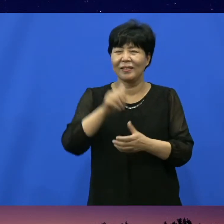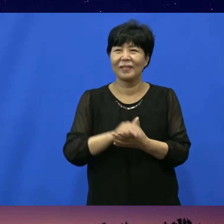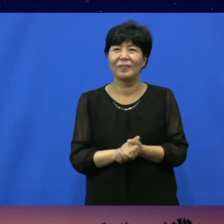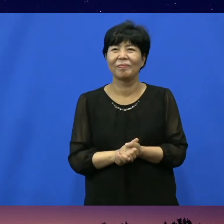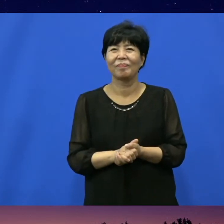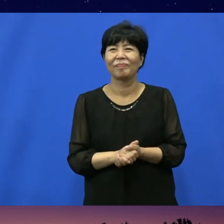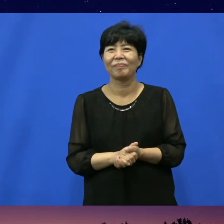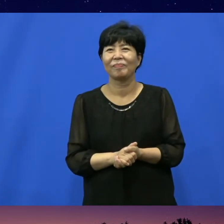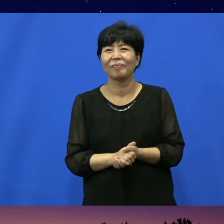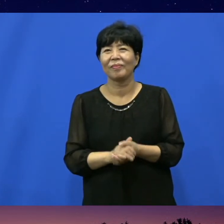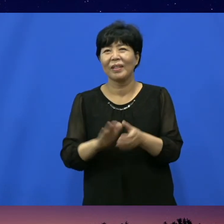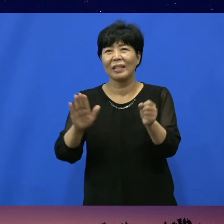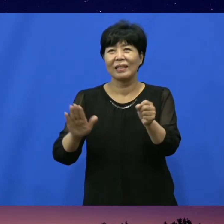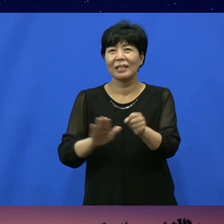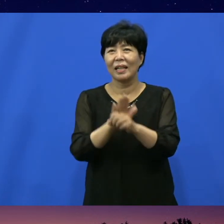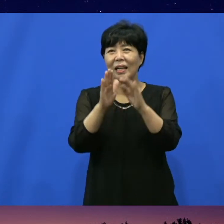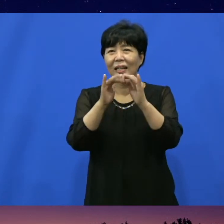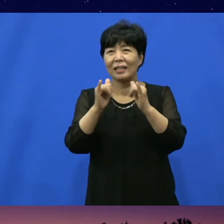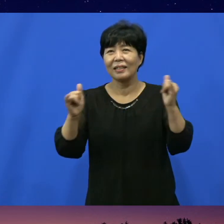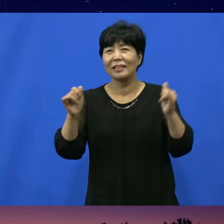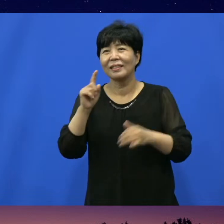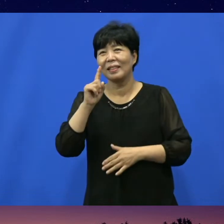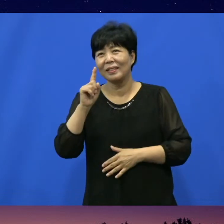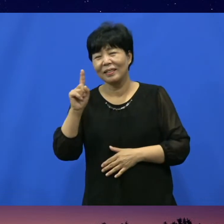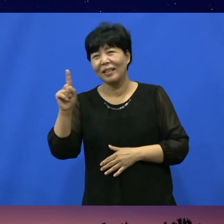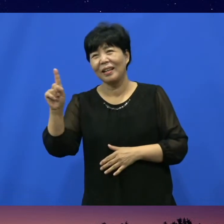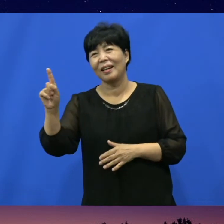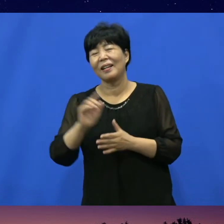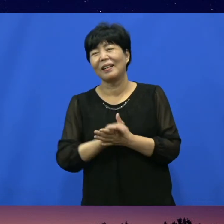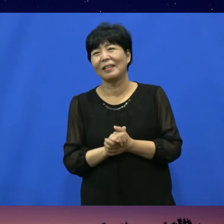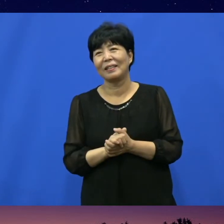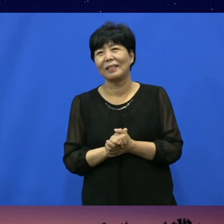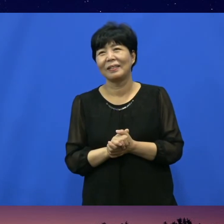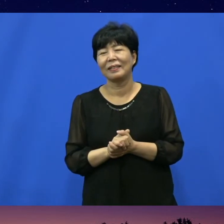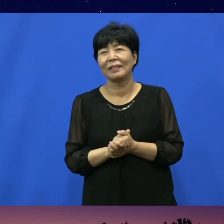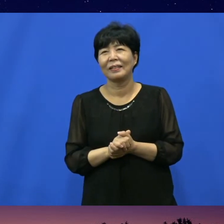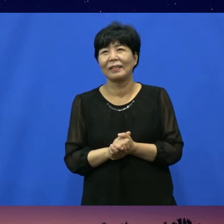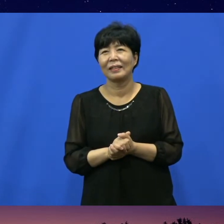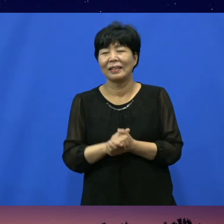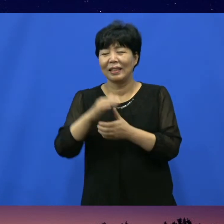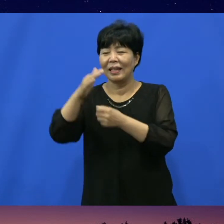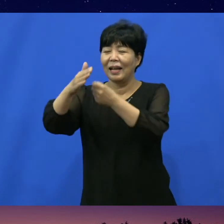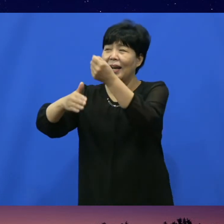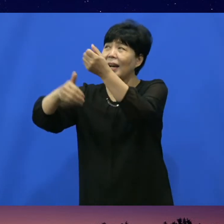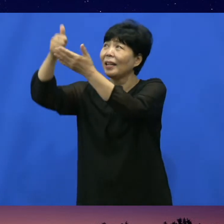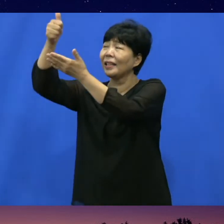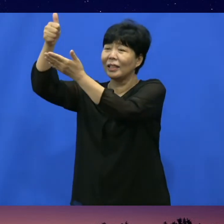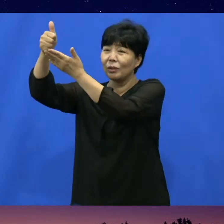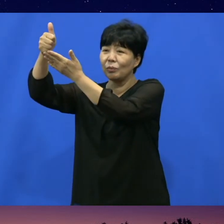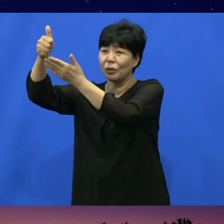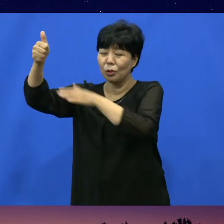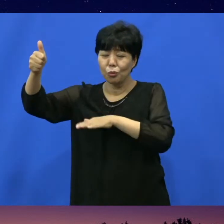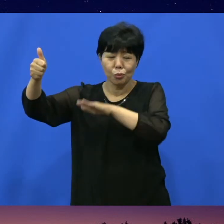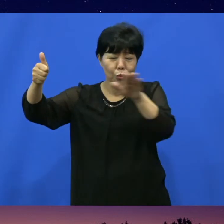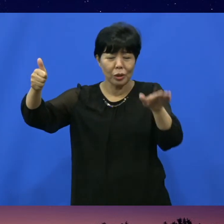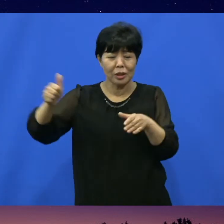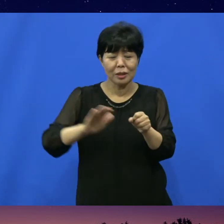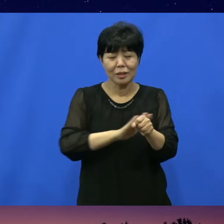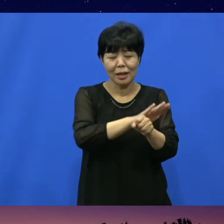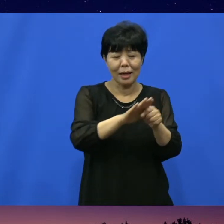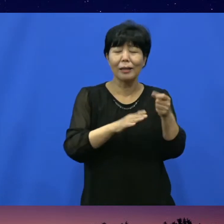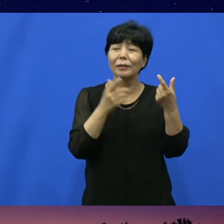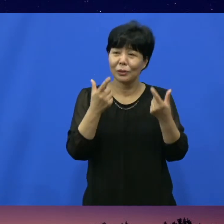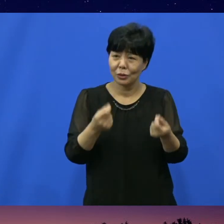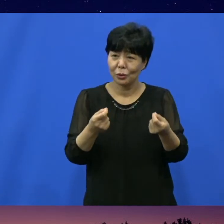요한은 사랑하는 자들아, 편지를 받는 성도들에게 사랑하는 자들아, 하나님이 우리를 이렇게 사랑했다. 우리는